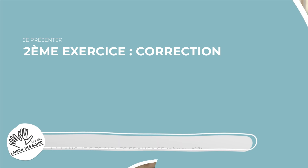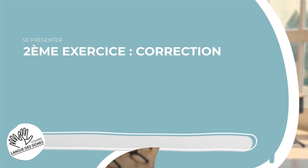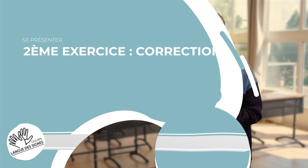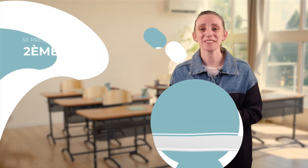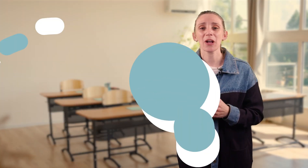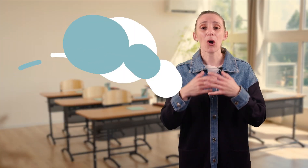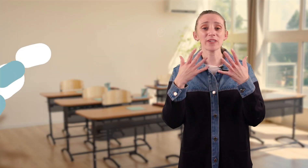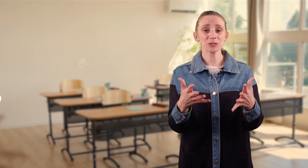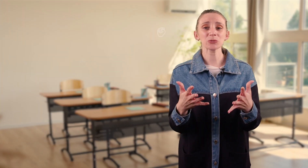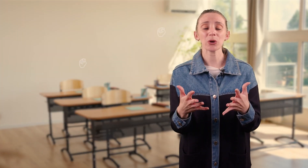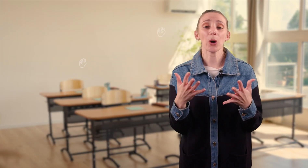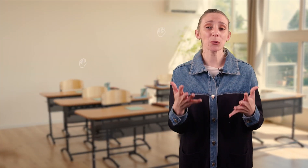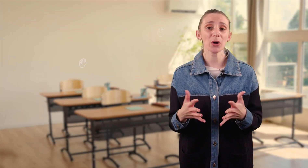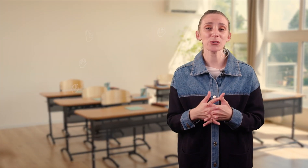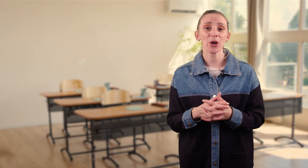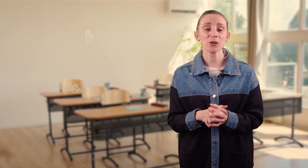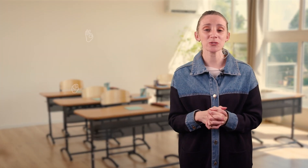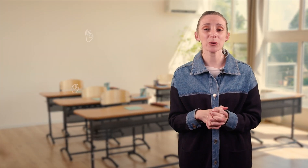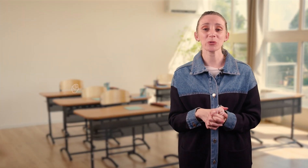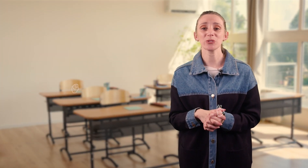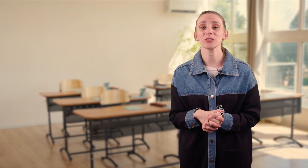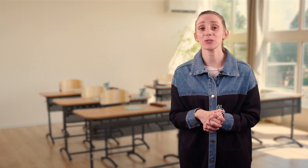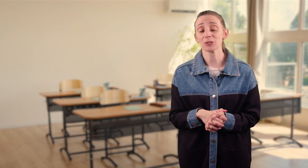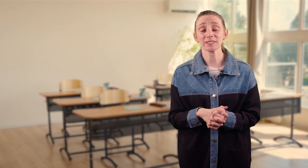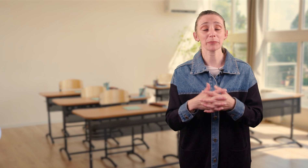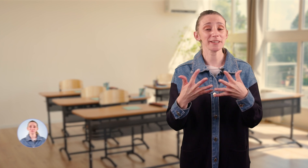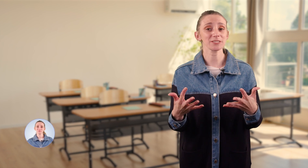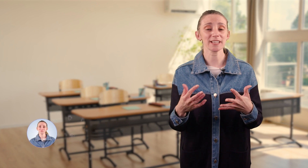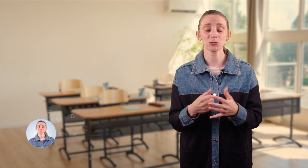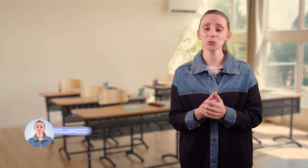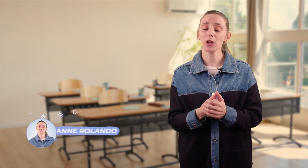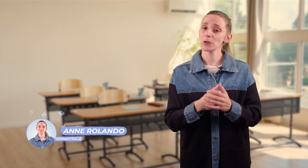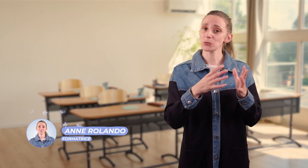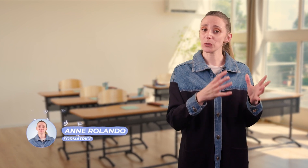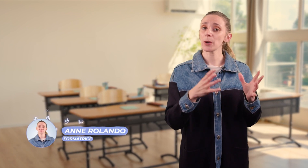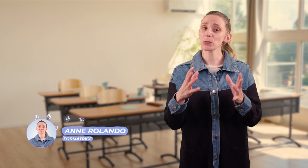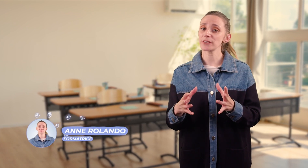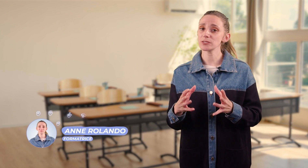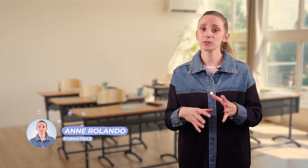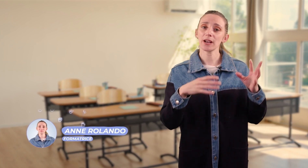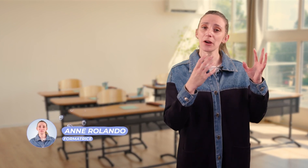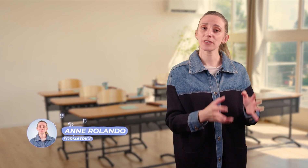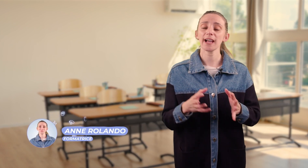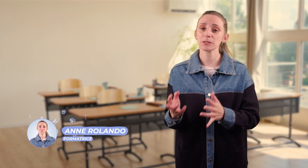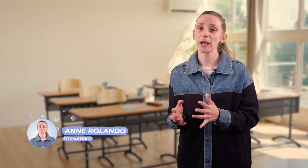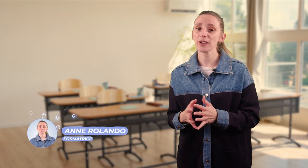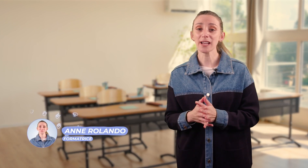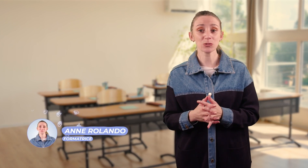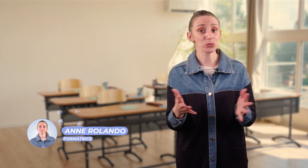Ok, on va donc reprendre ensemble cette présentation, donc comme on l'a fait tout à l'heure, phrase par phrase,